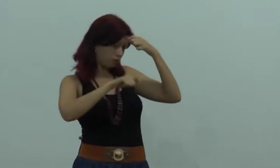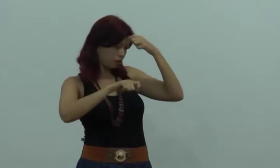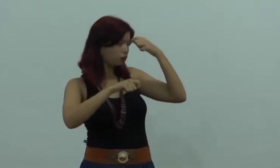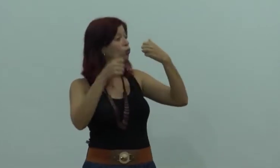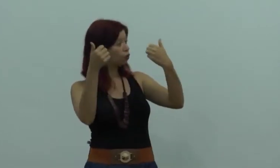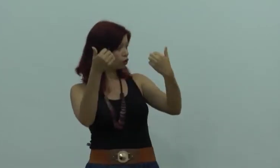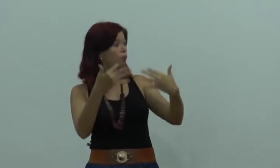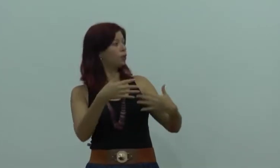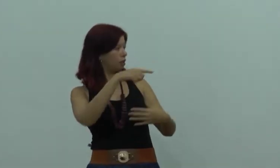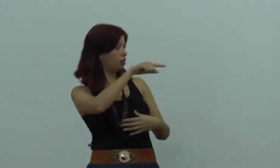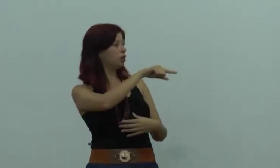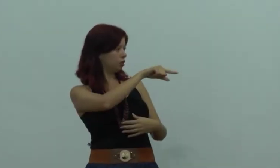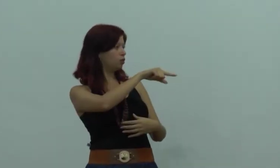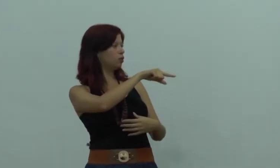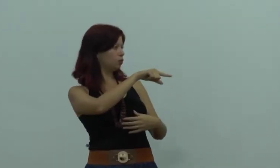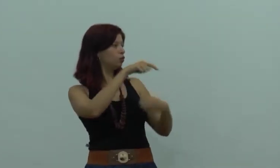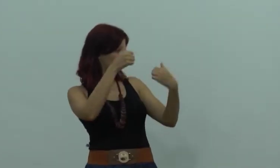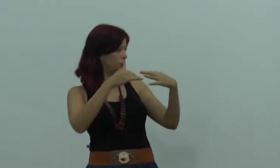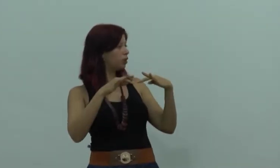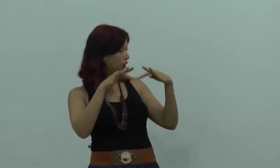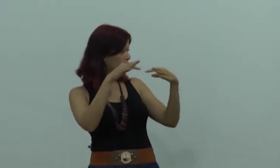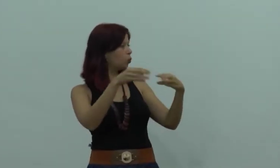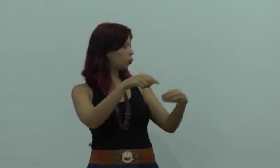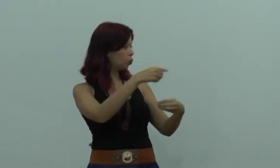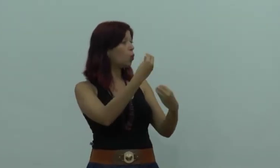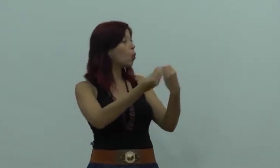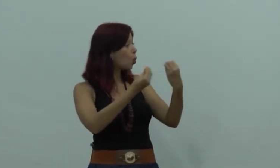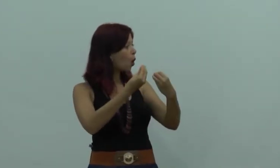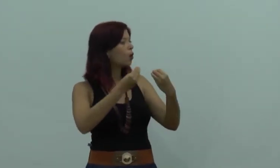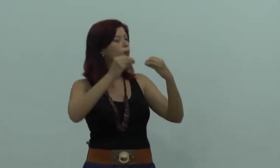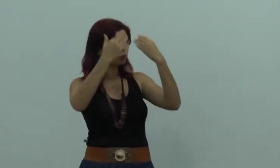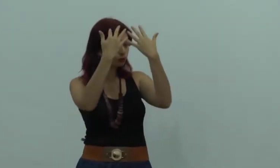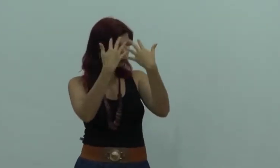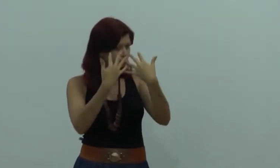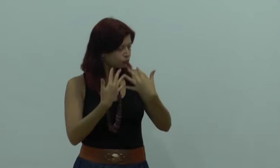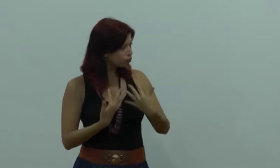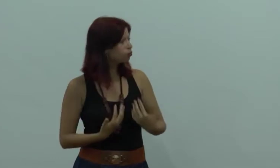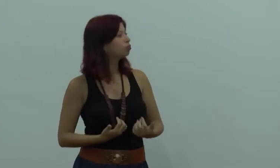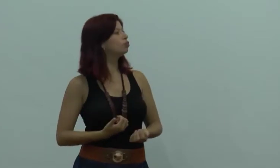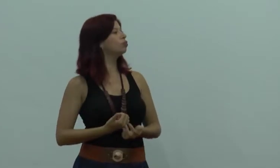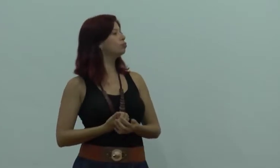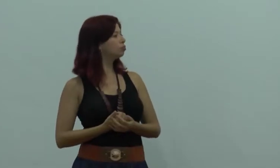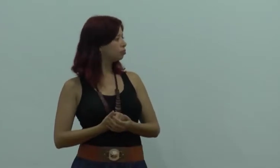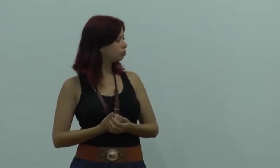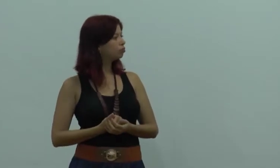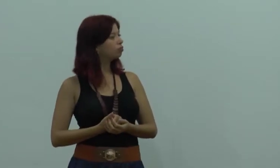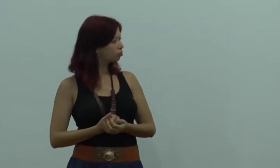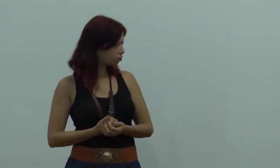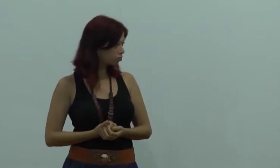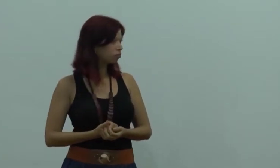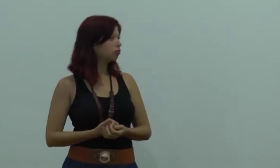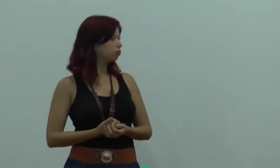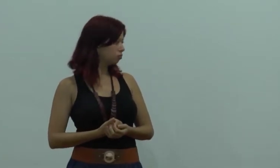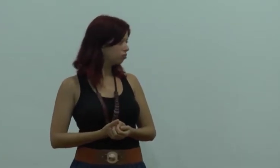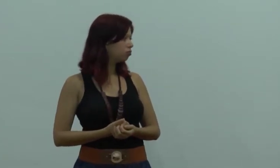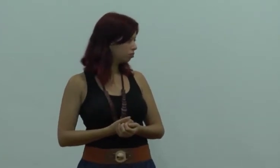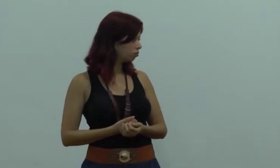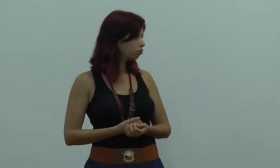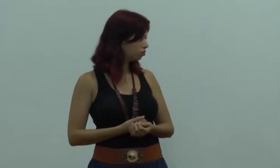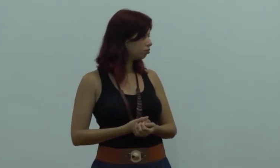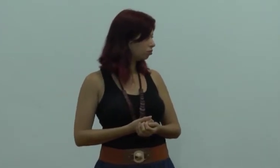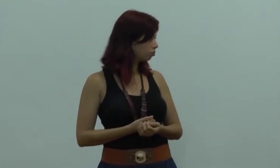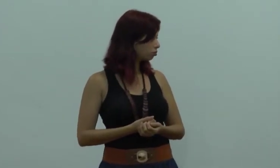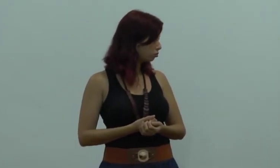O livro dos Médiuns explica também muito sobre isso, como a questão do passe é dado, como